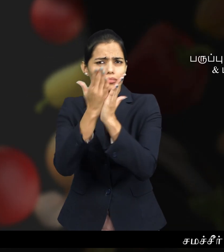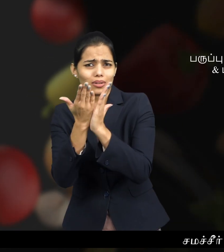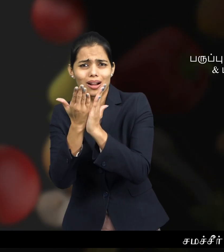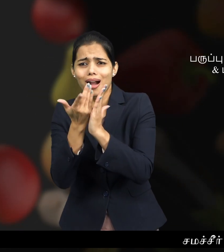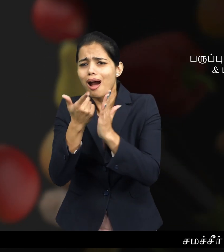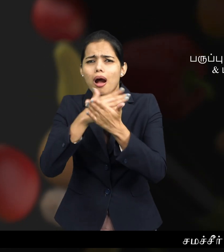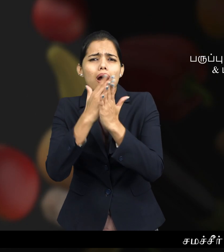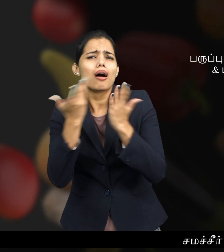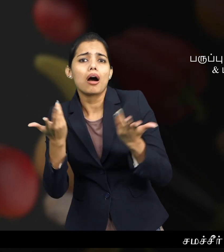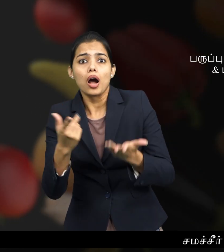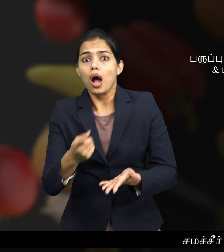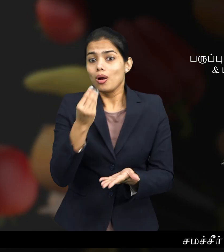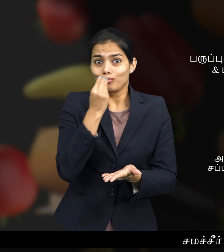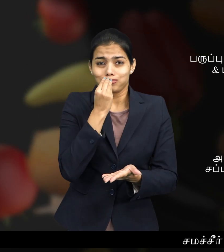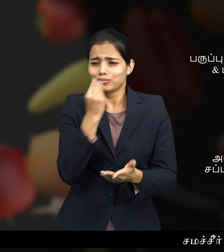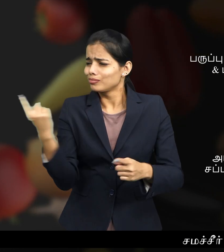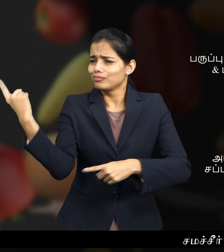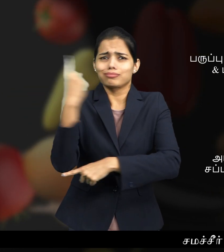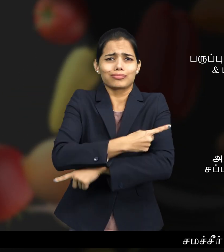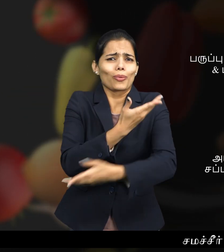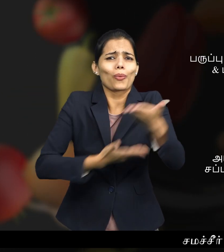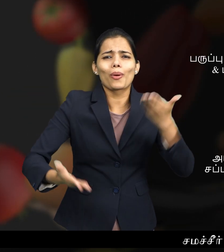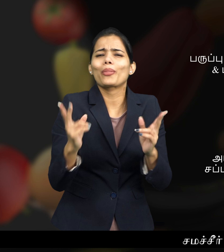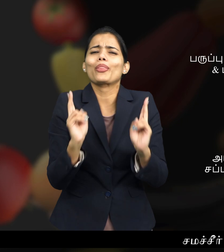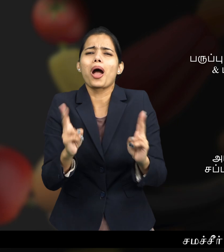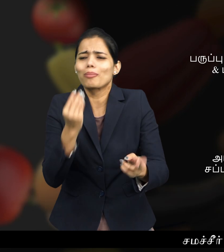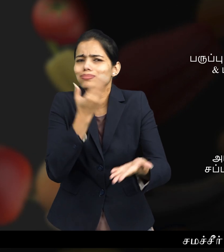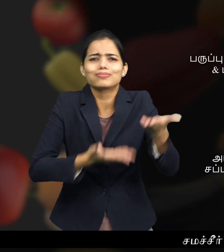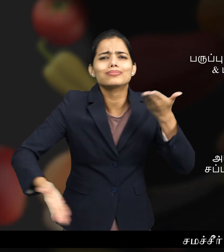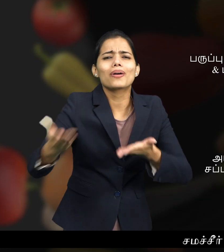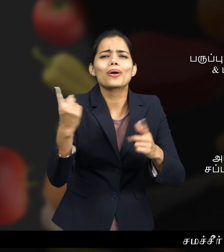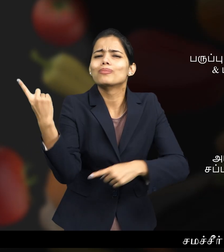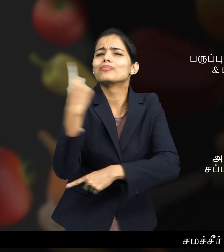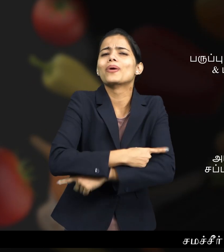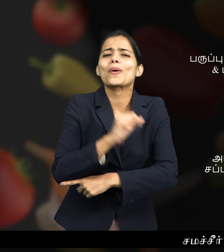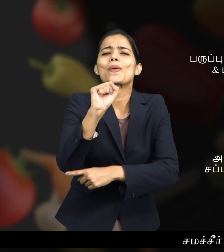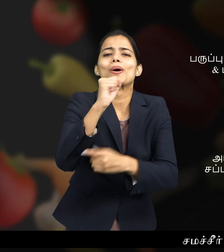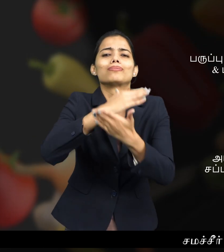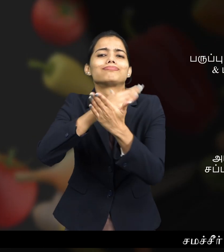சாதாரணமாக ஒரு நாளில் நாம் உண்ணும் உணவுதான் நமது உணவு முறை.